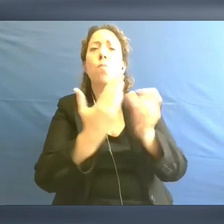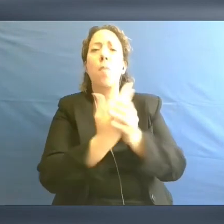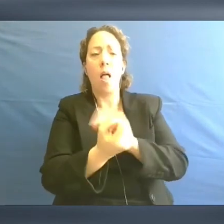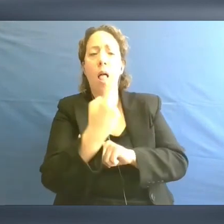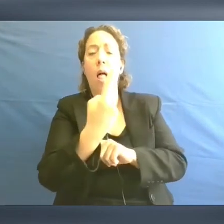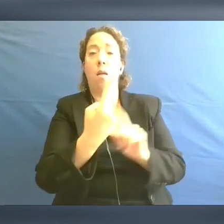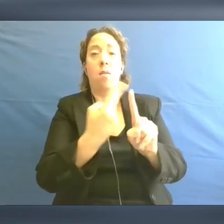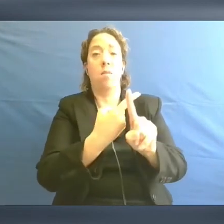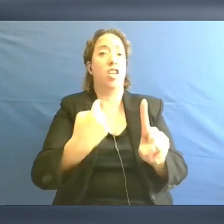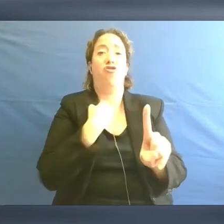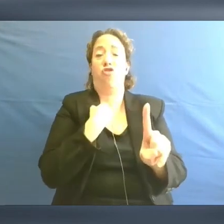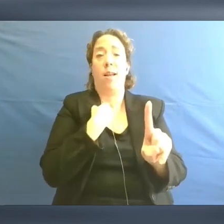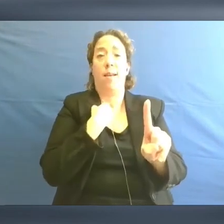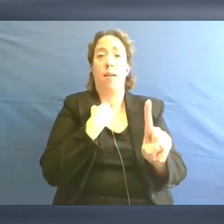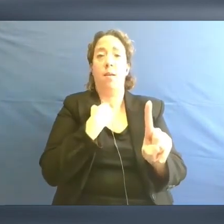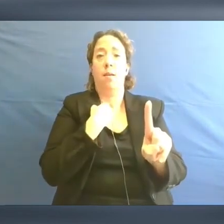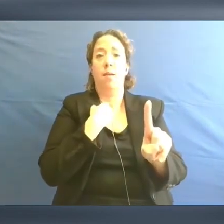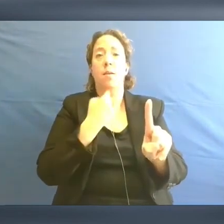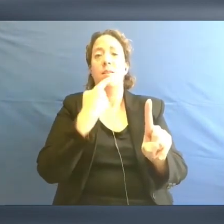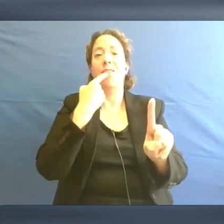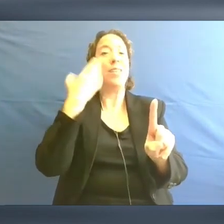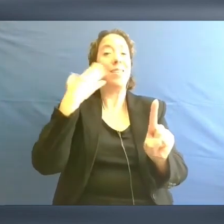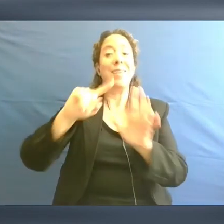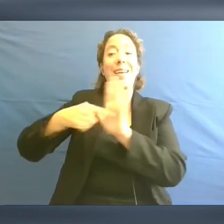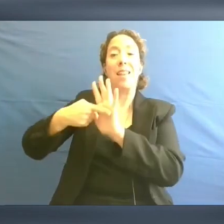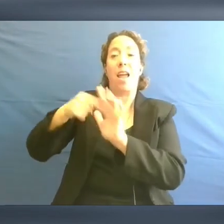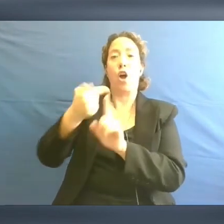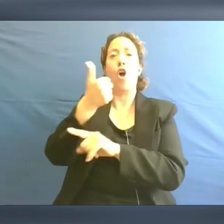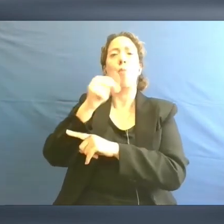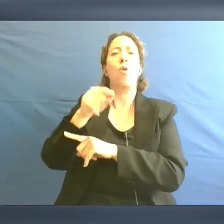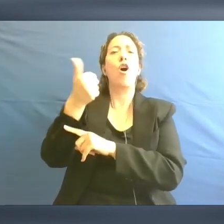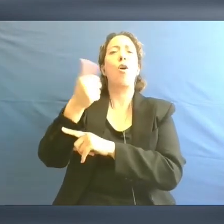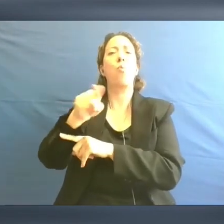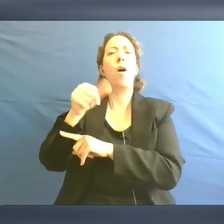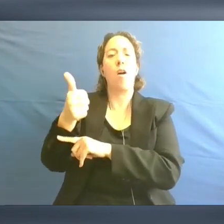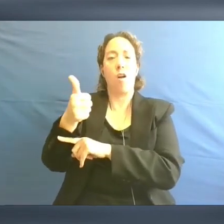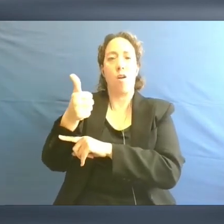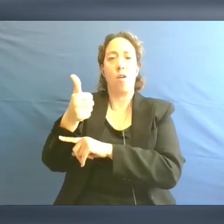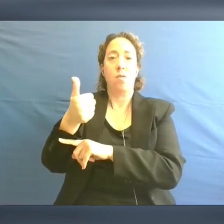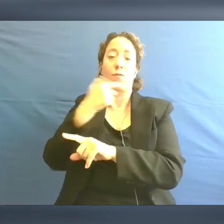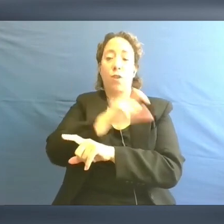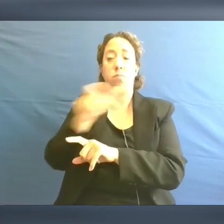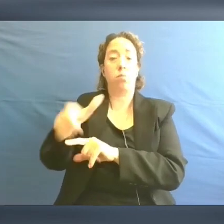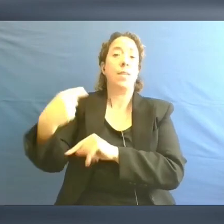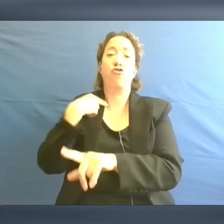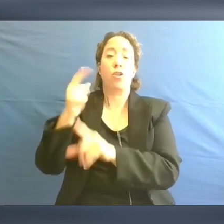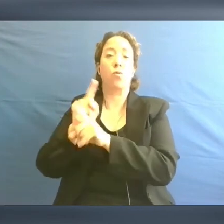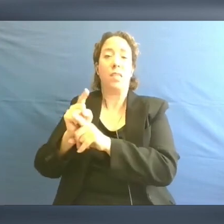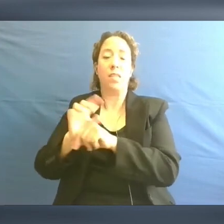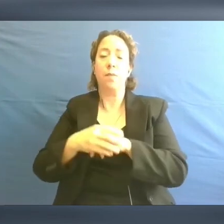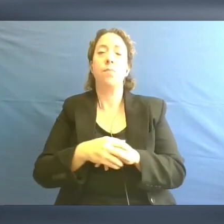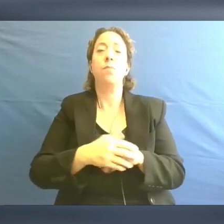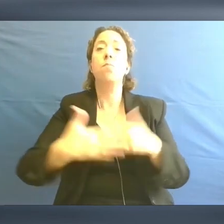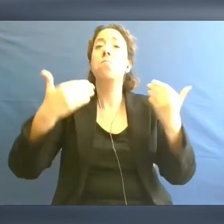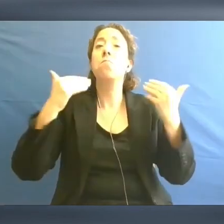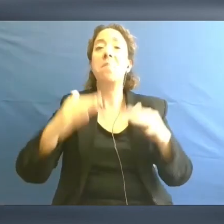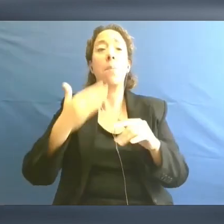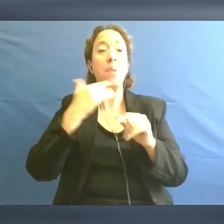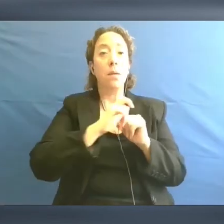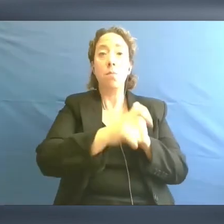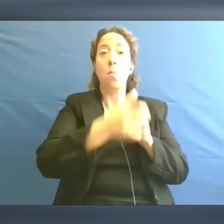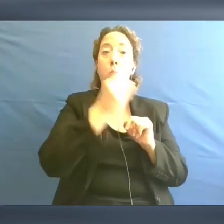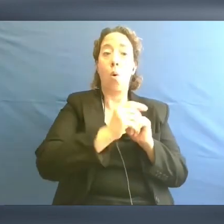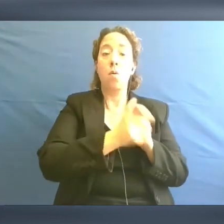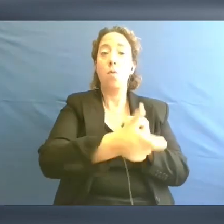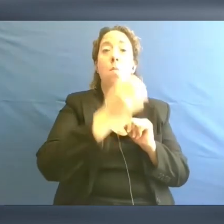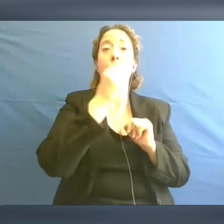échoue, on est sûr et certain que le critère associé, donc 1.1.1, va aussi échouer. Par contre, même si toutes les occurrences passent, on a